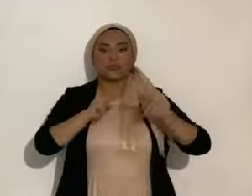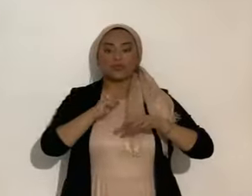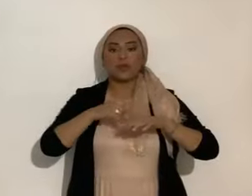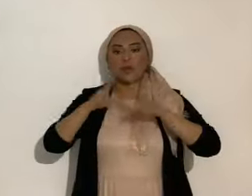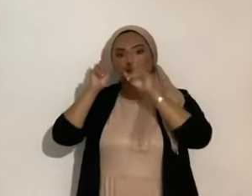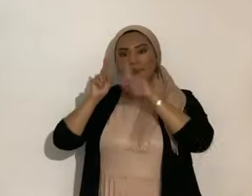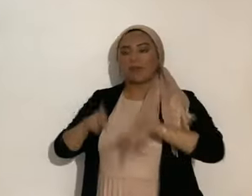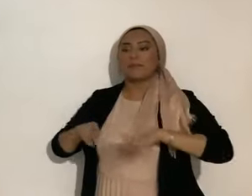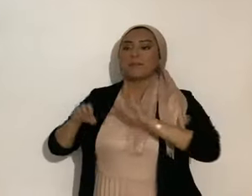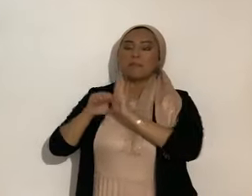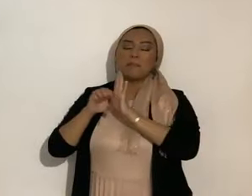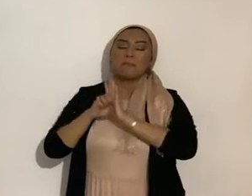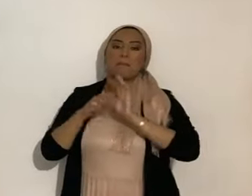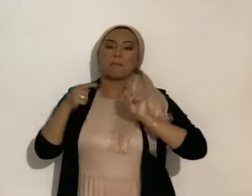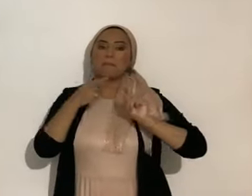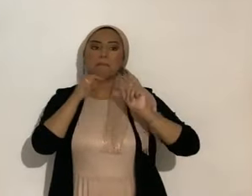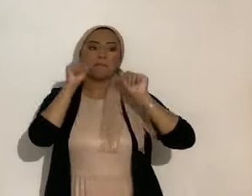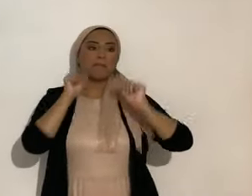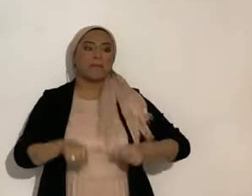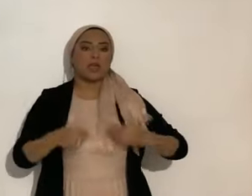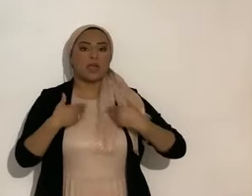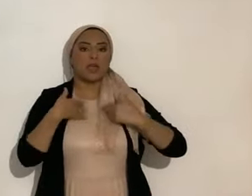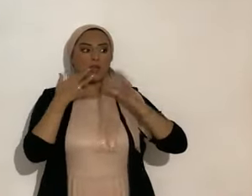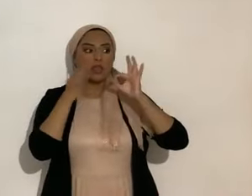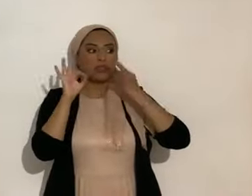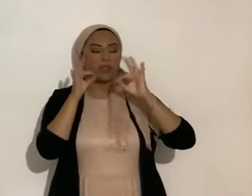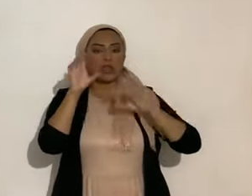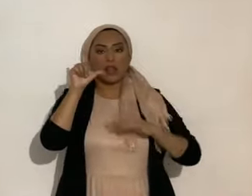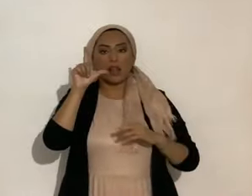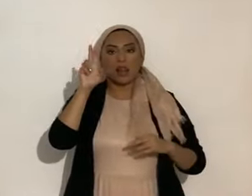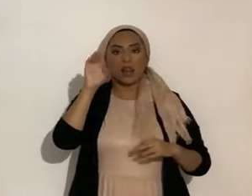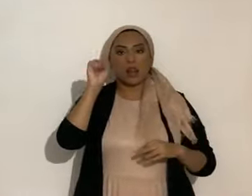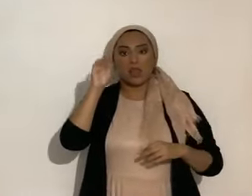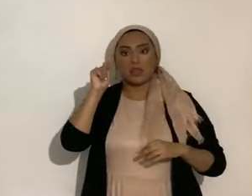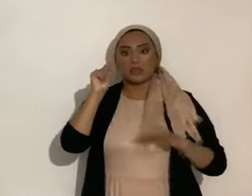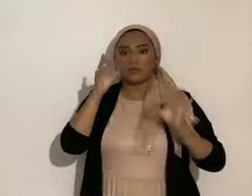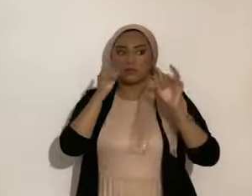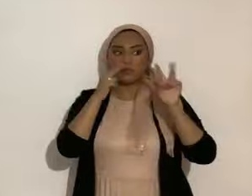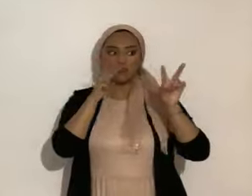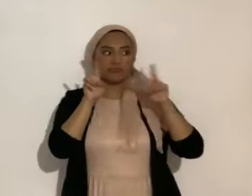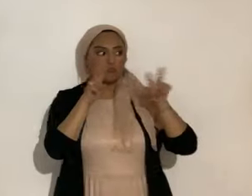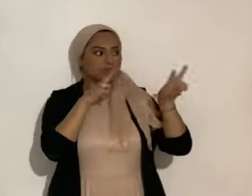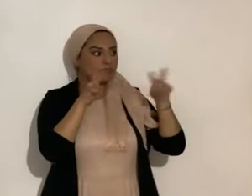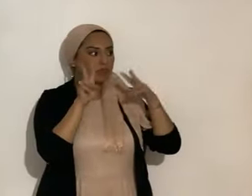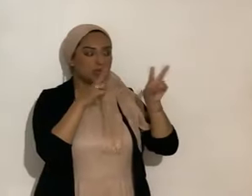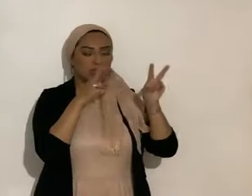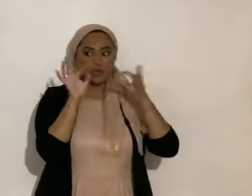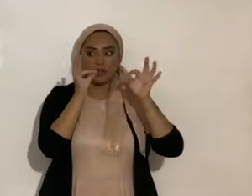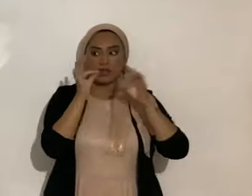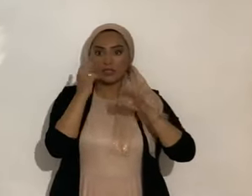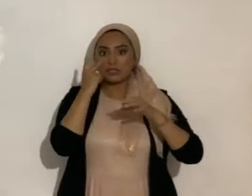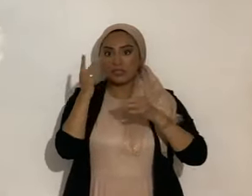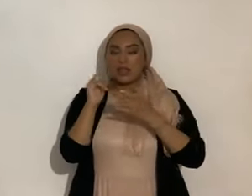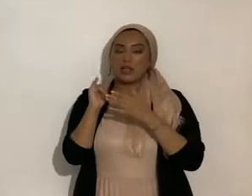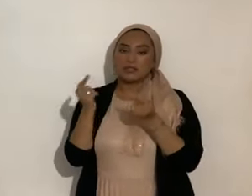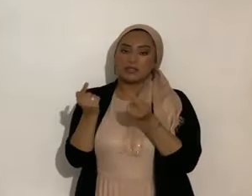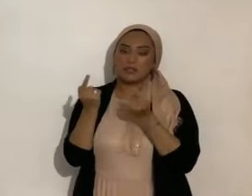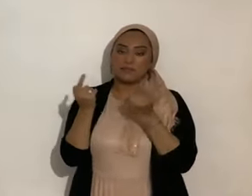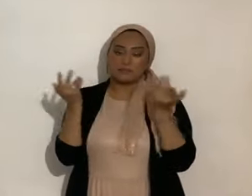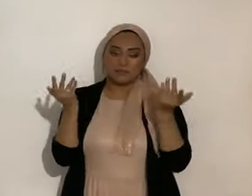persona, por ejemplo, puede tener lujuria y ver físicamente, y eso es pecado,